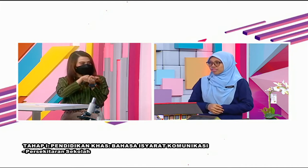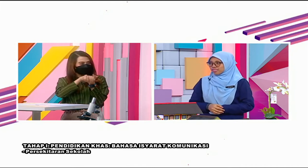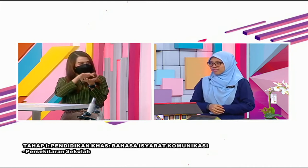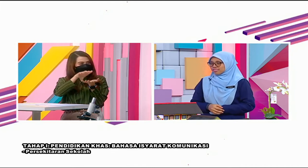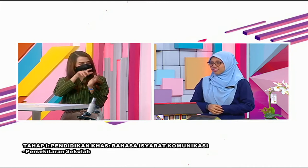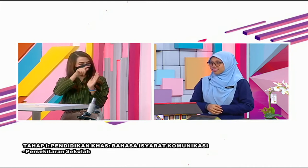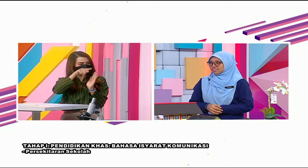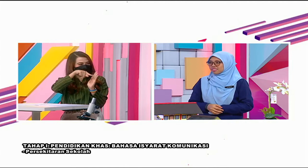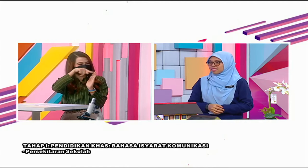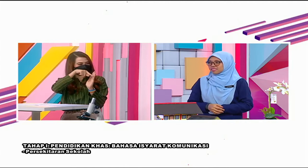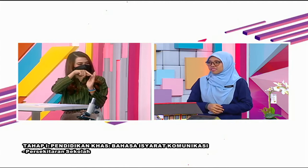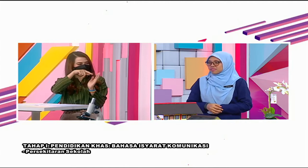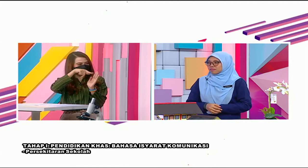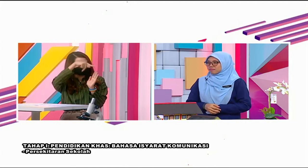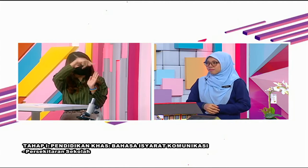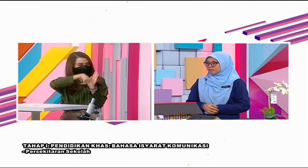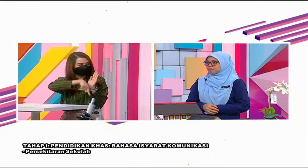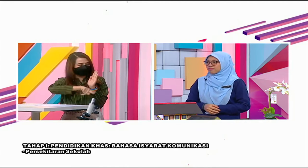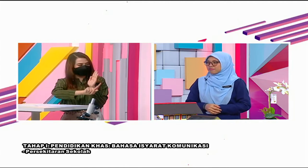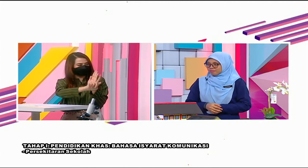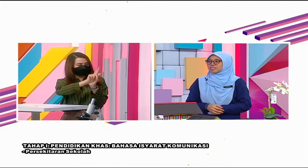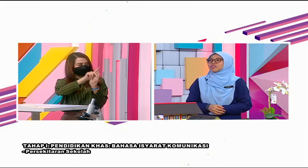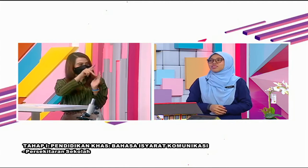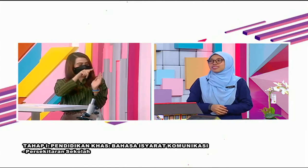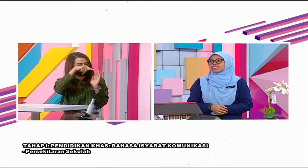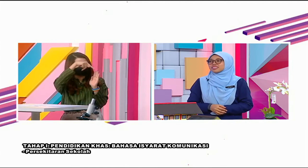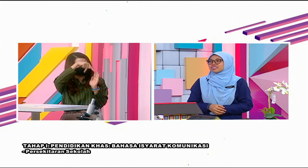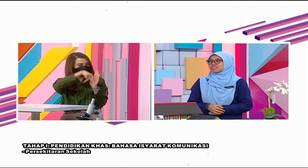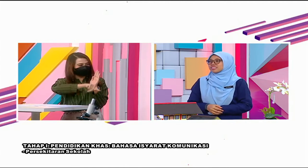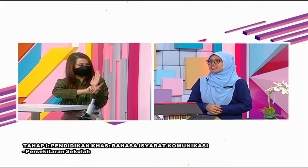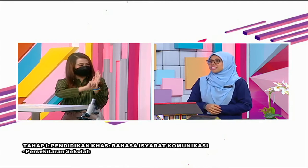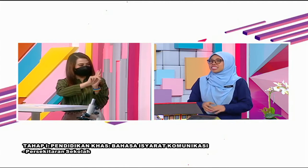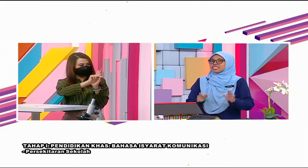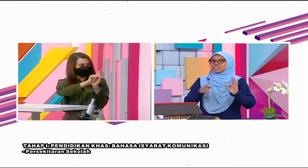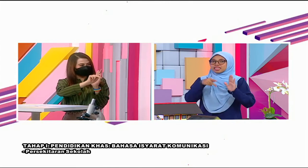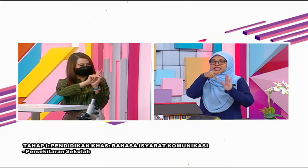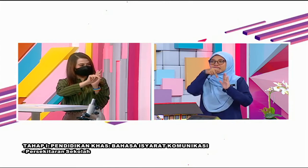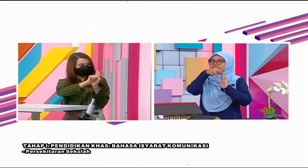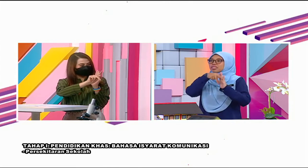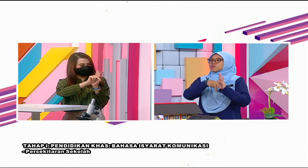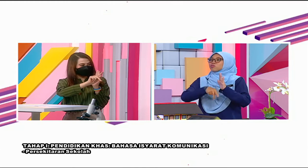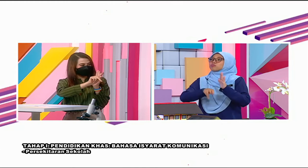isyarat persekitaran sekolah tadi tu begitu? Betul. Kenapa dia ada persekitaran? Yang ini adalah isyarat untuk